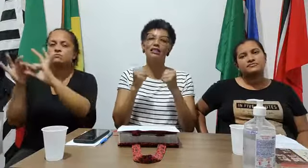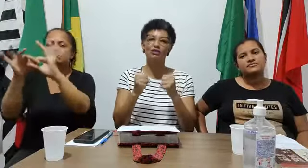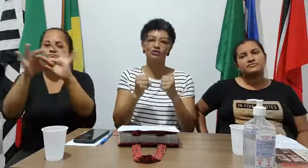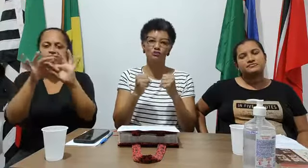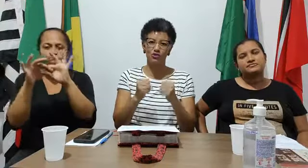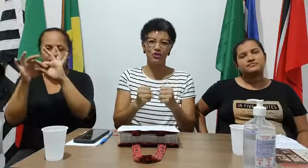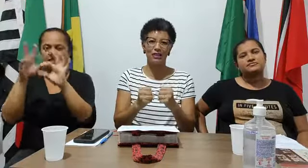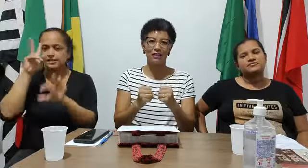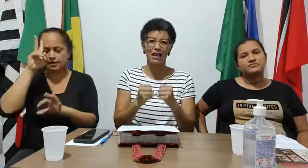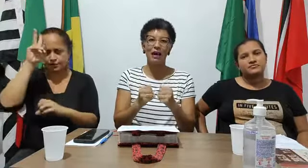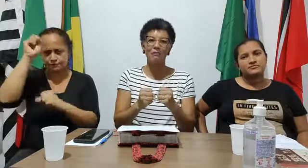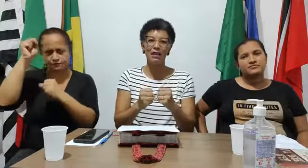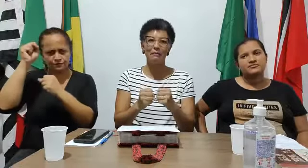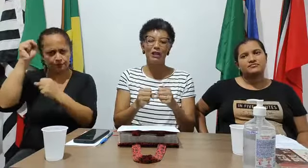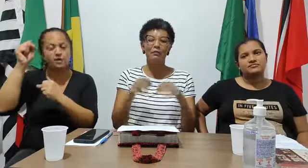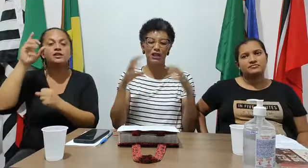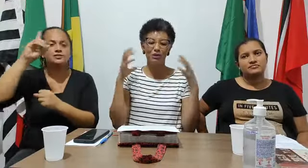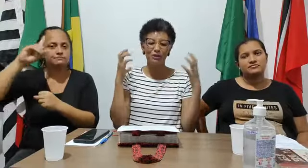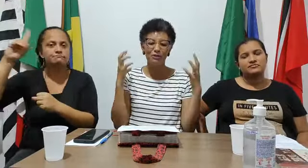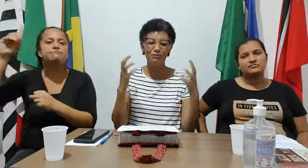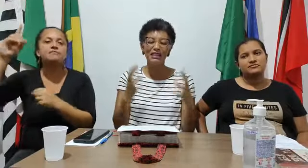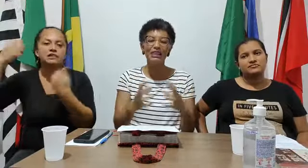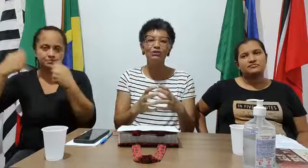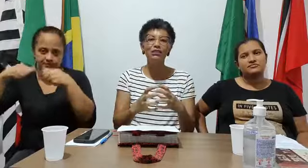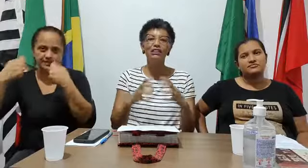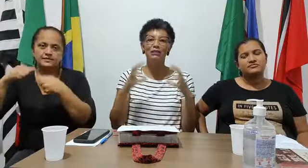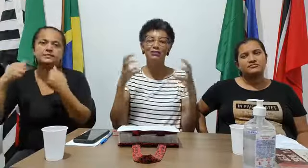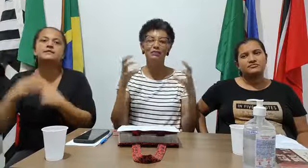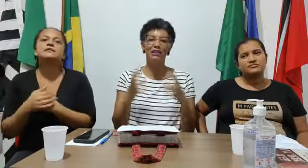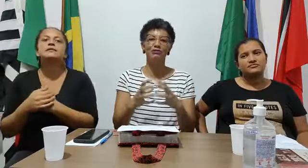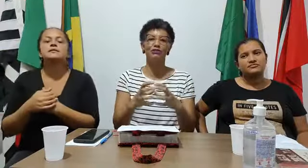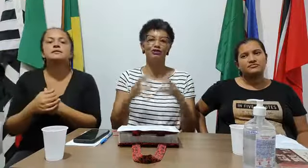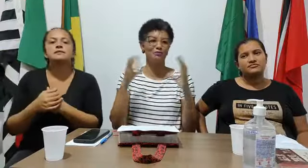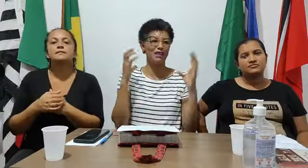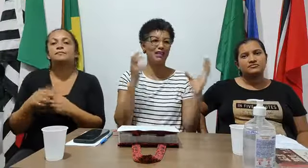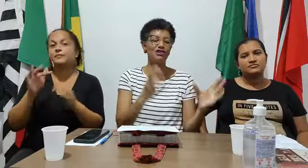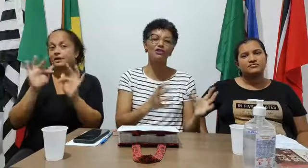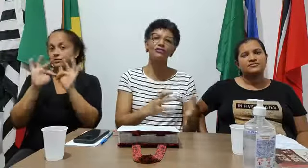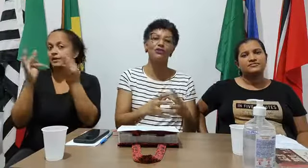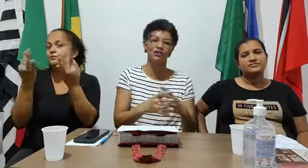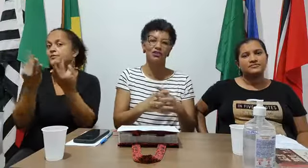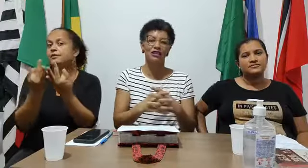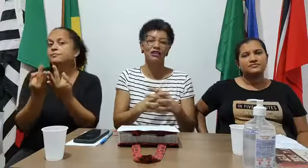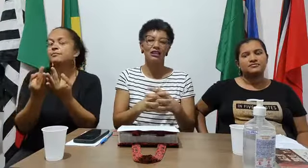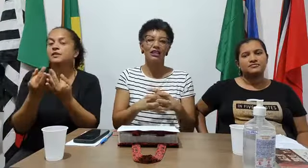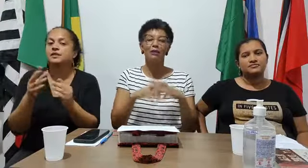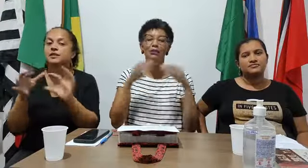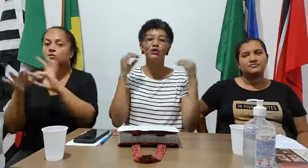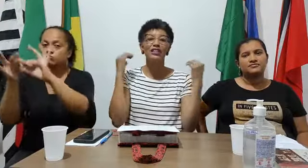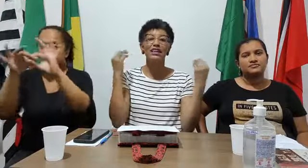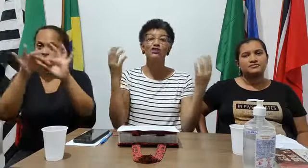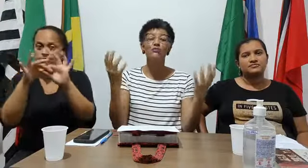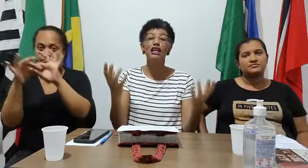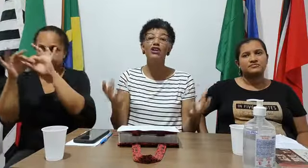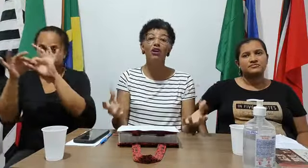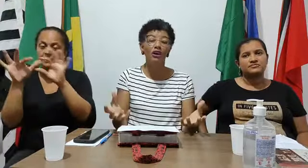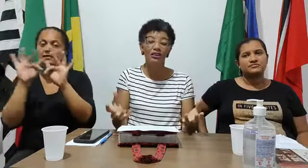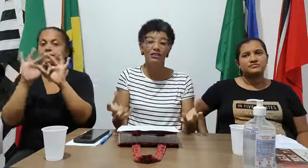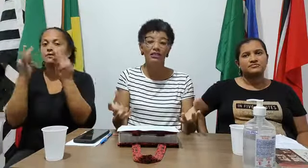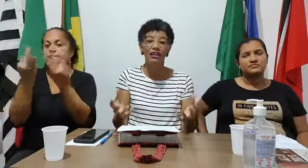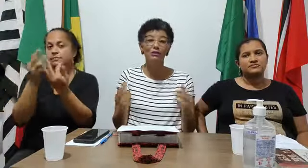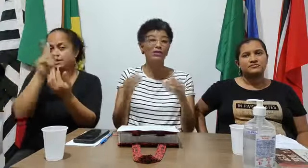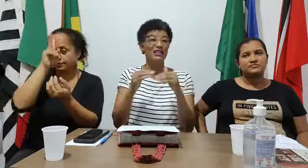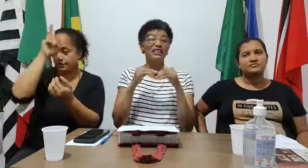precisa para esses últimos dias. Amém? Porque uma família unida, uma família forte, é uma igreja forte. E é uma sociedade